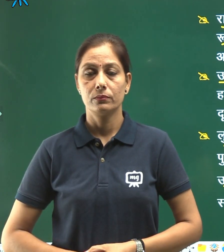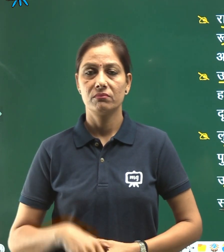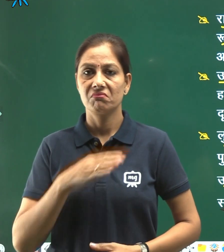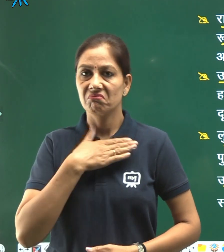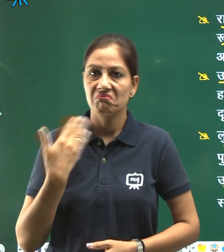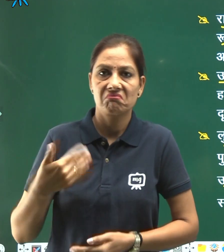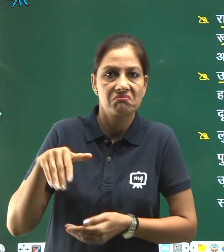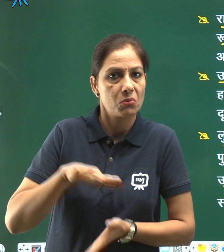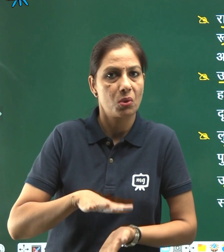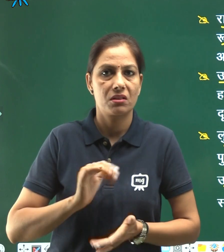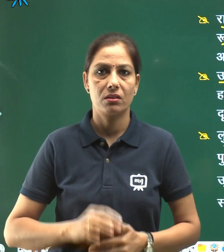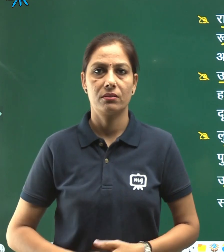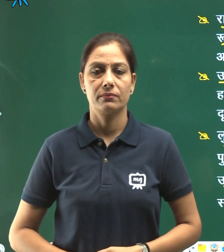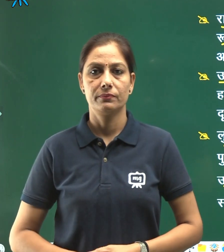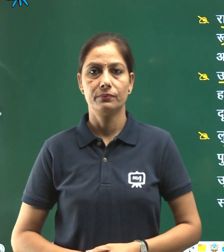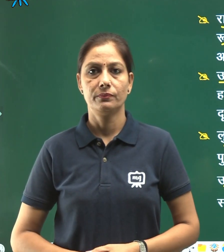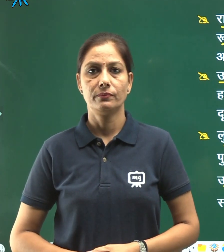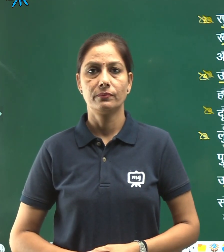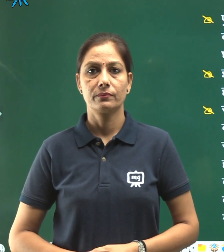स्वर्गवास हो चुका था।